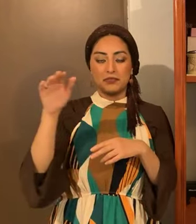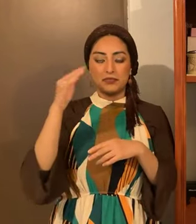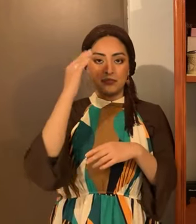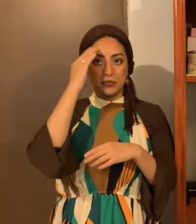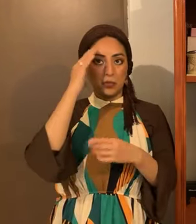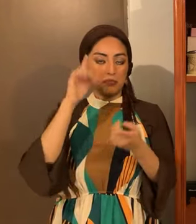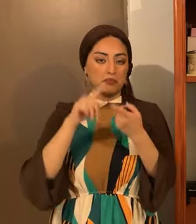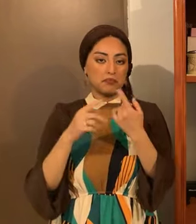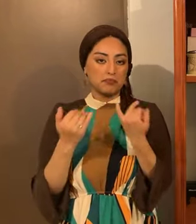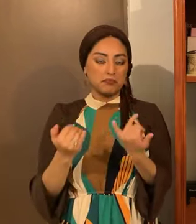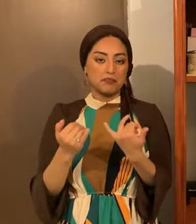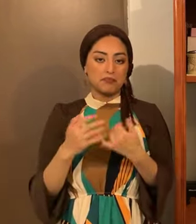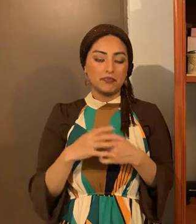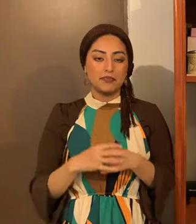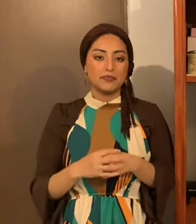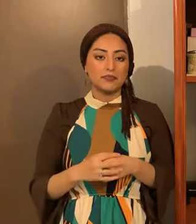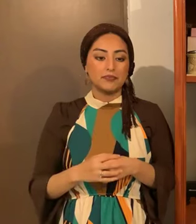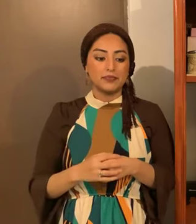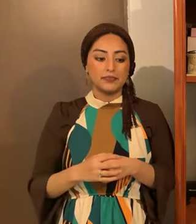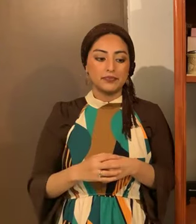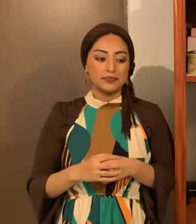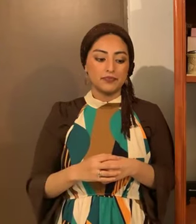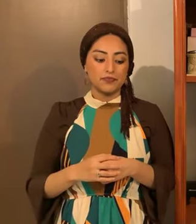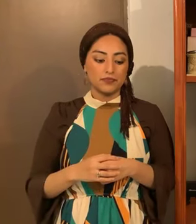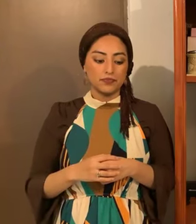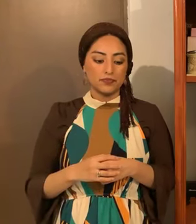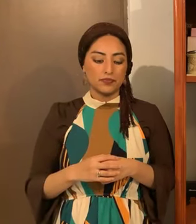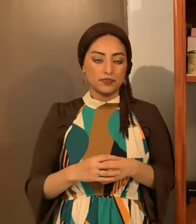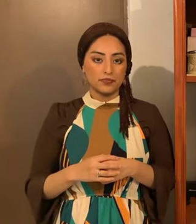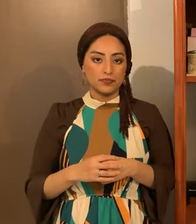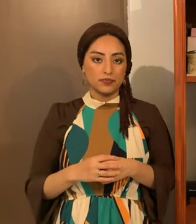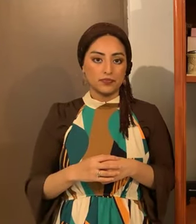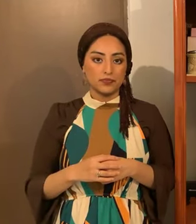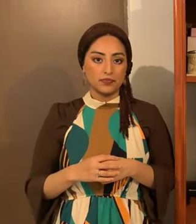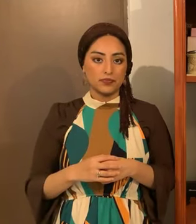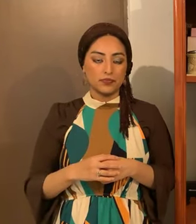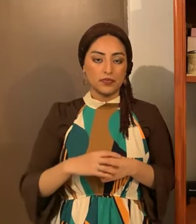conoce al día de hoy, ¿verdad? Pero no dudamos que...